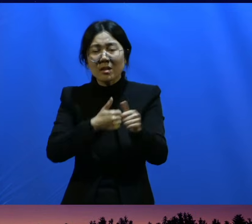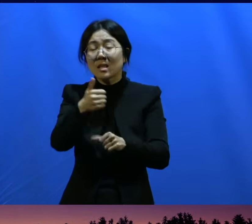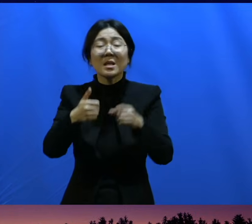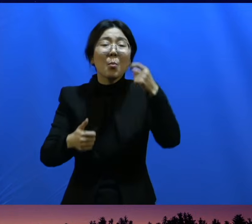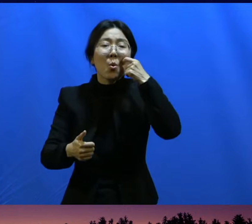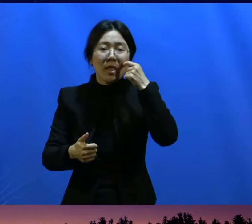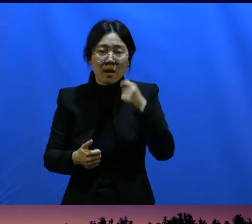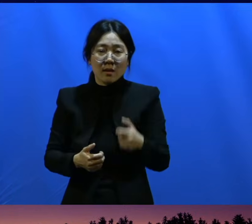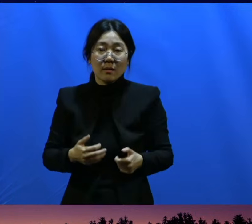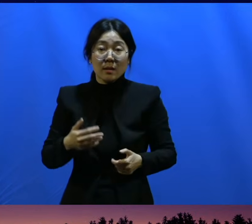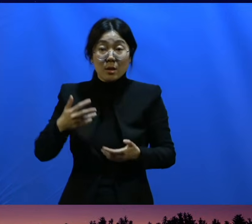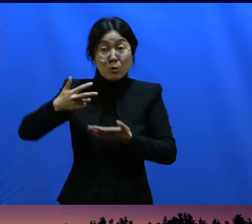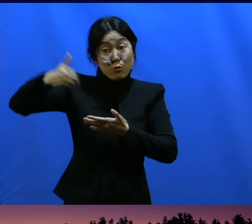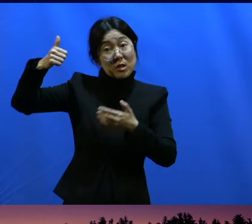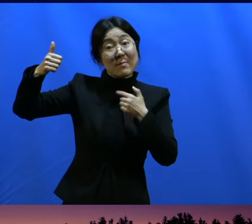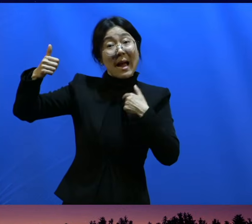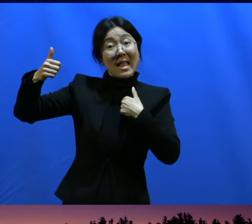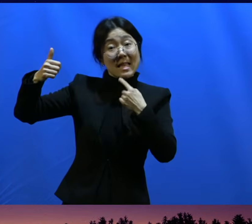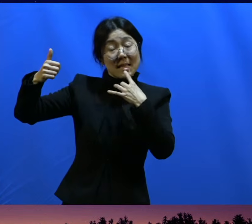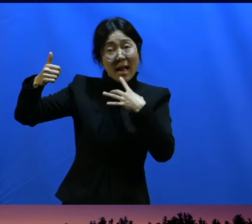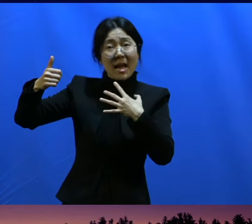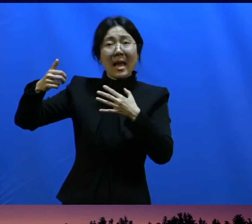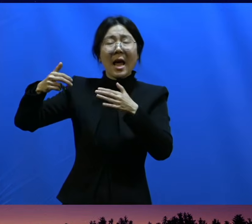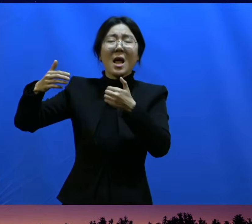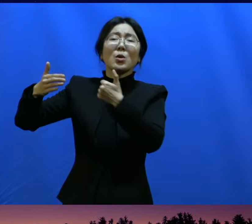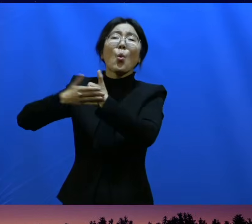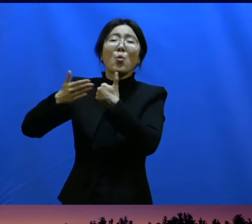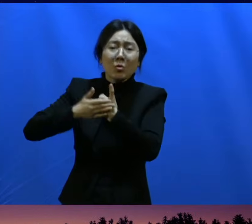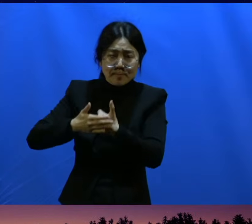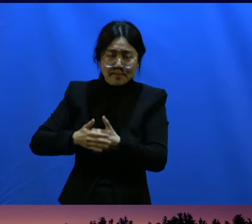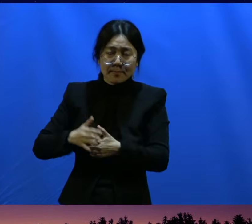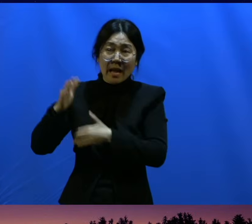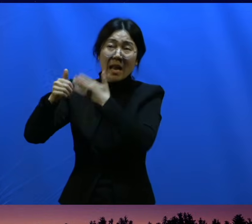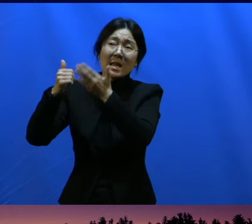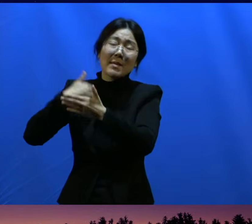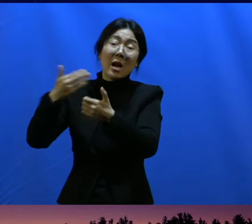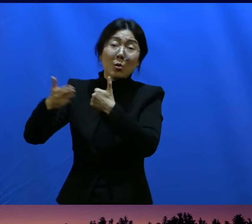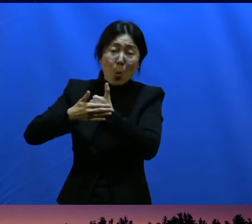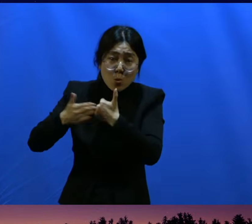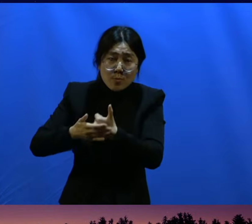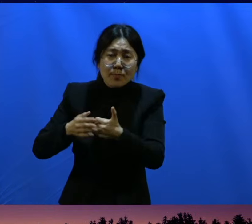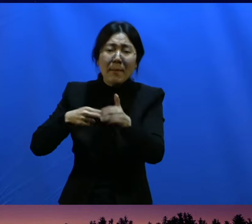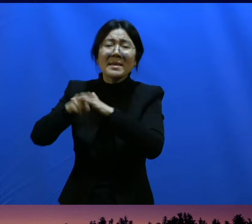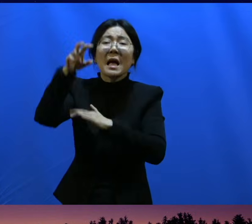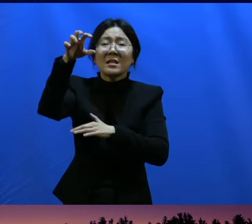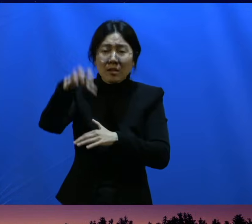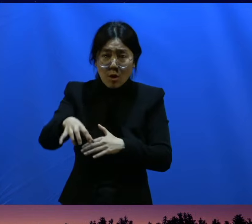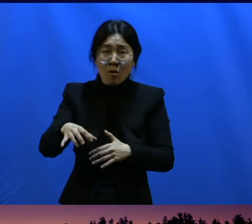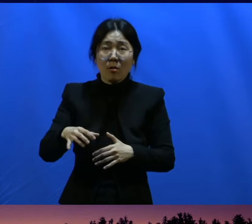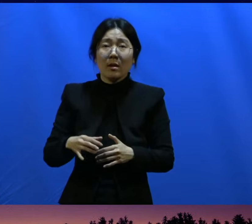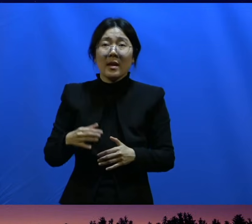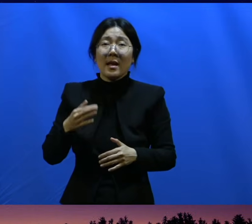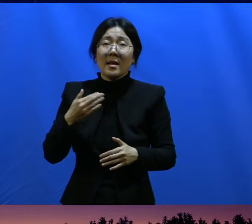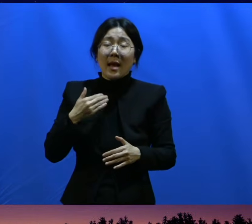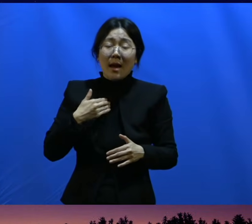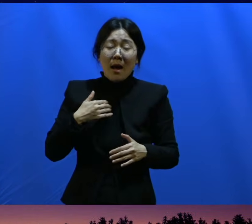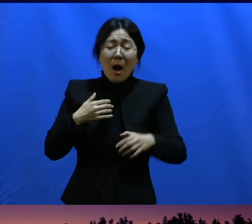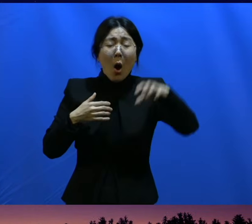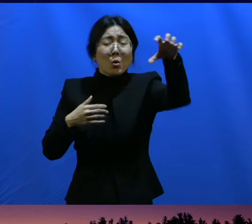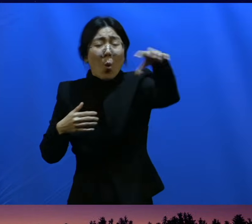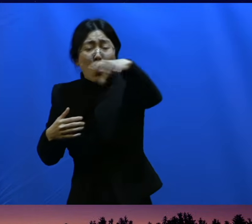나의 피난처가 되십니다. 하나님이 나의 도움이십니다. 그분을 만나게 될 때, 내가 이